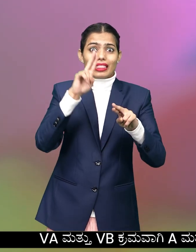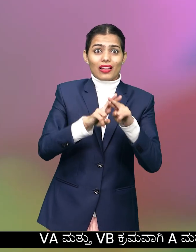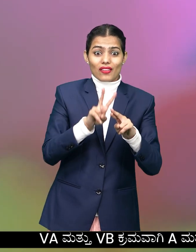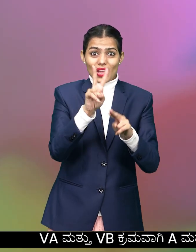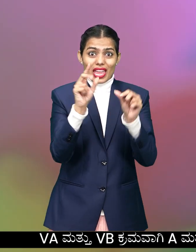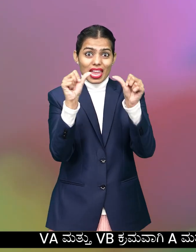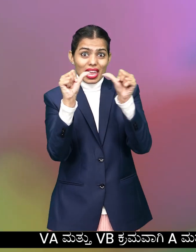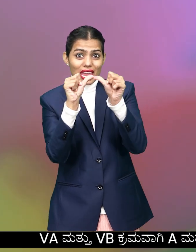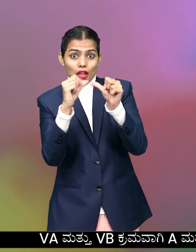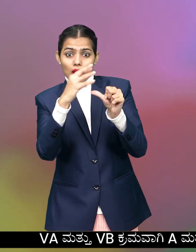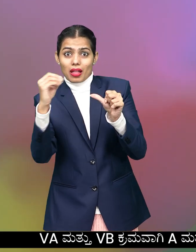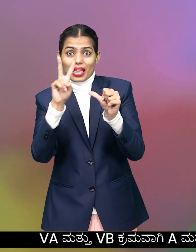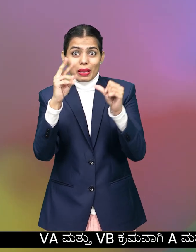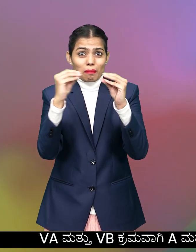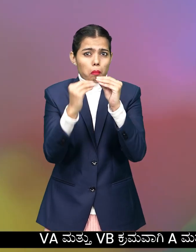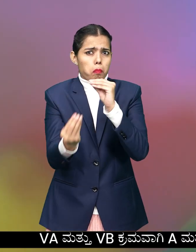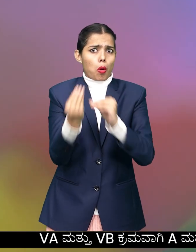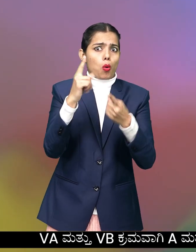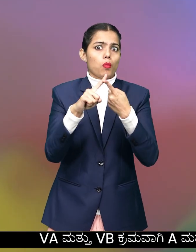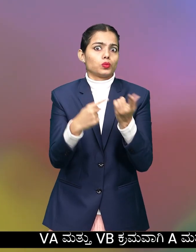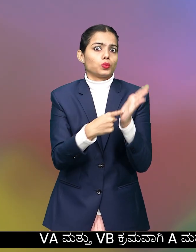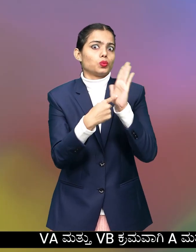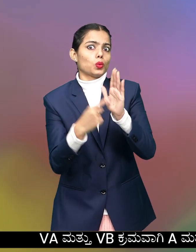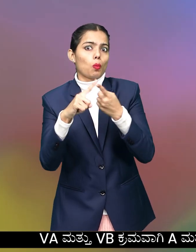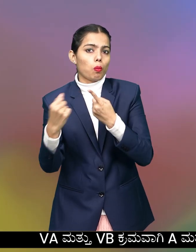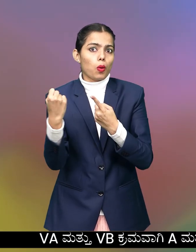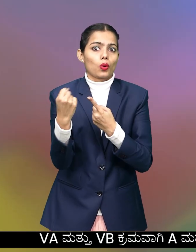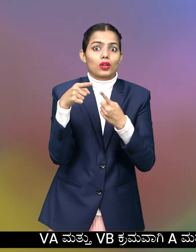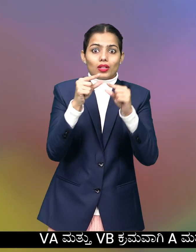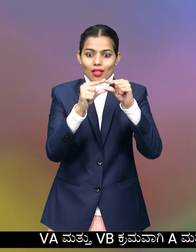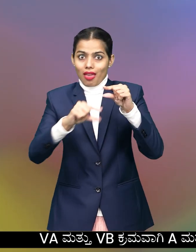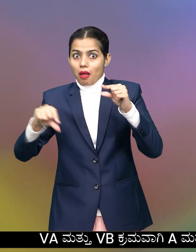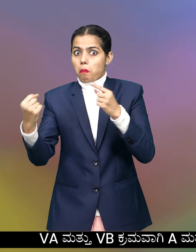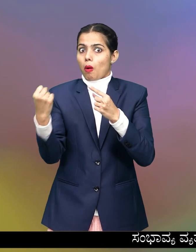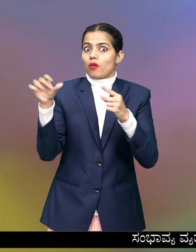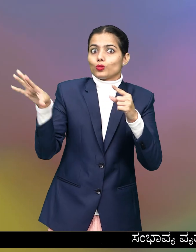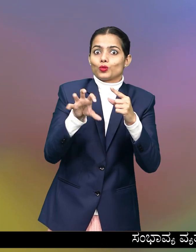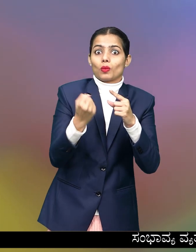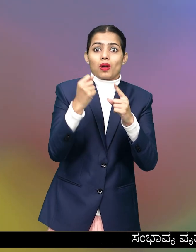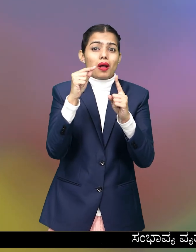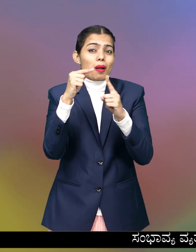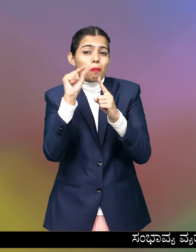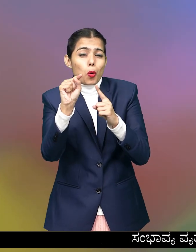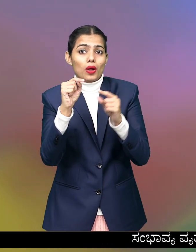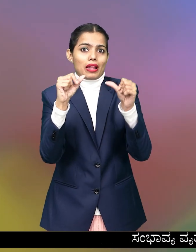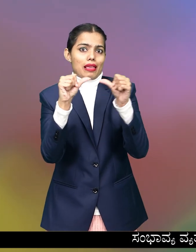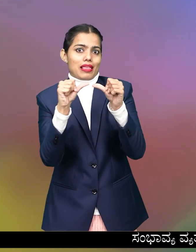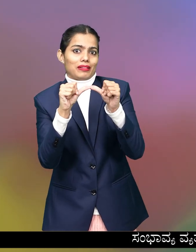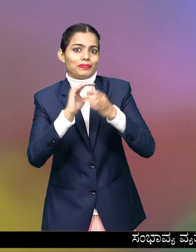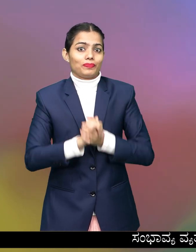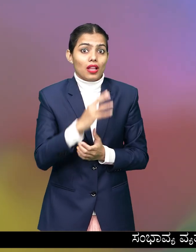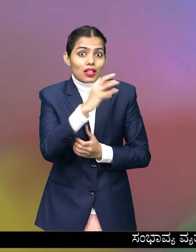VA ಮತ್ತು VB ಕ್ರಮವಾಗಿ A ಮತ್ತು B ಬಿಂದುಗಳಲ್ಲಿ ವಿದ್ಯುತ್ ವಿಭವವನ್ನು ಪ್ರತಿನಿಧಿಸಿದರೆ ಸಂಭಾವ್ಯ ವ್ಯತ್ಯಾಸವನ್ನು